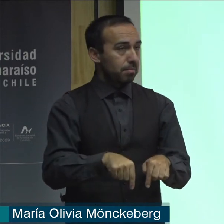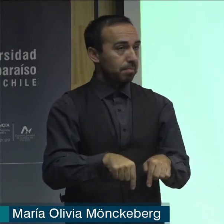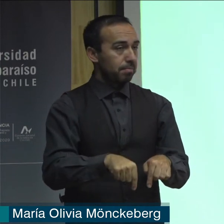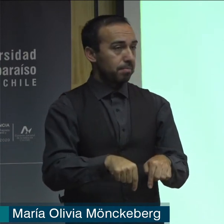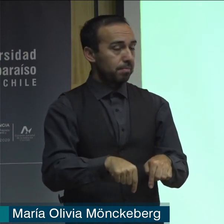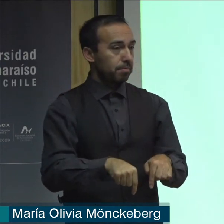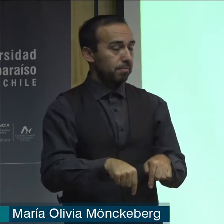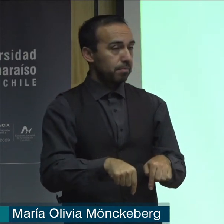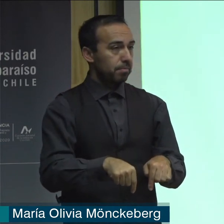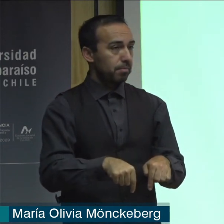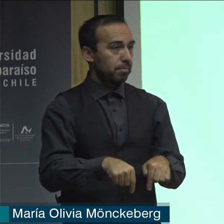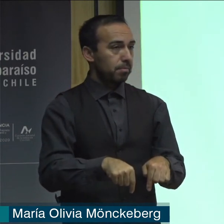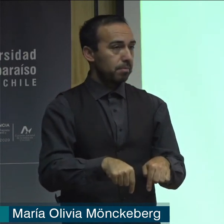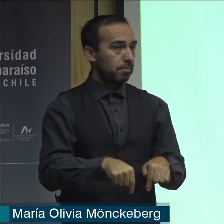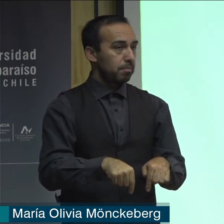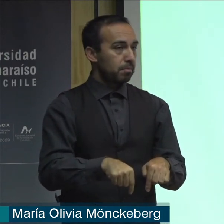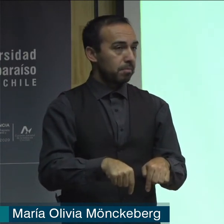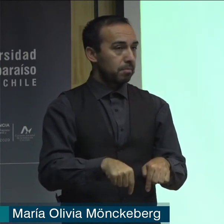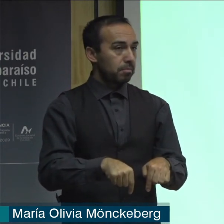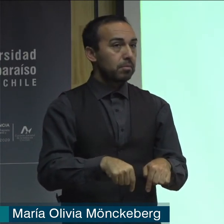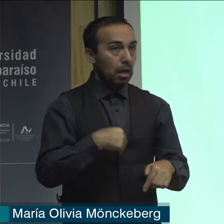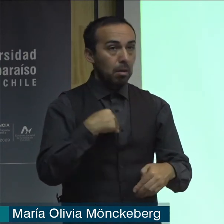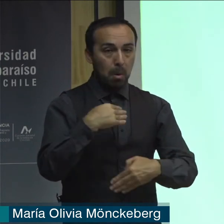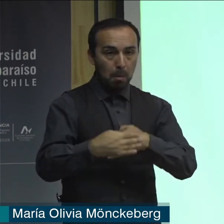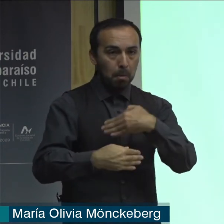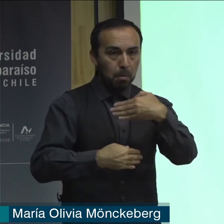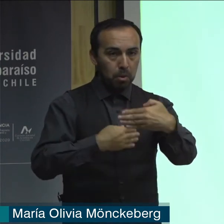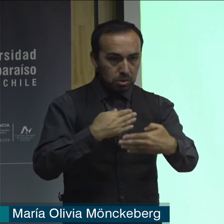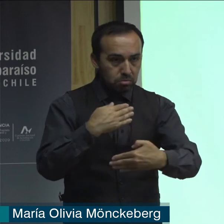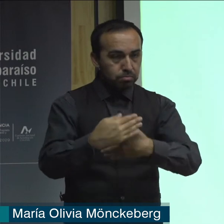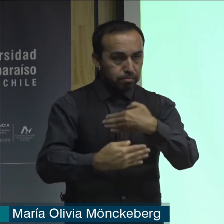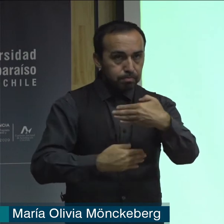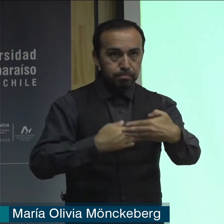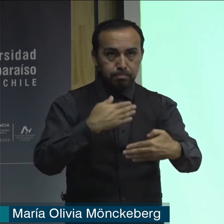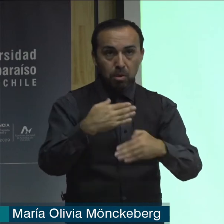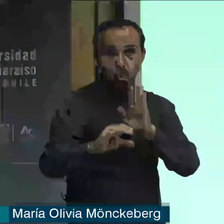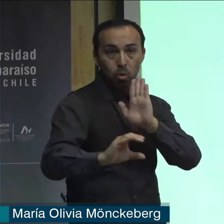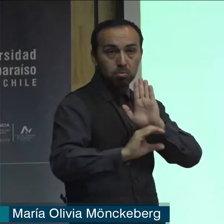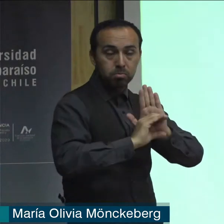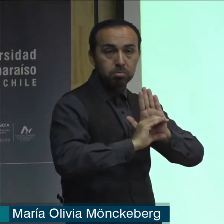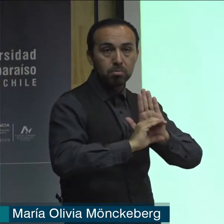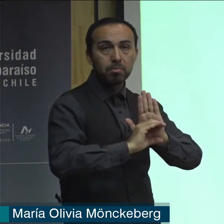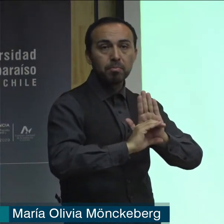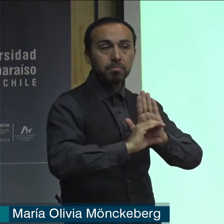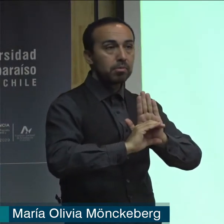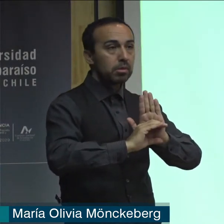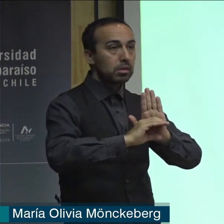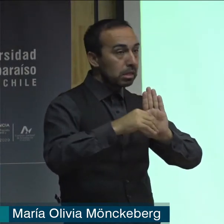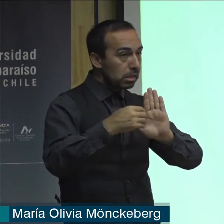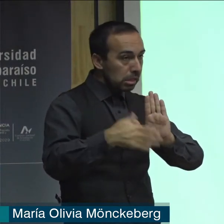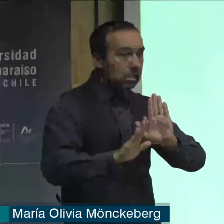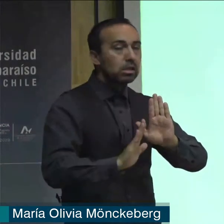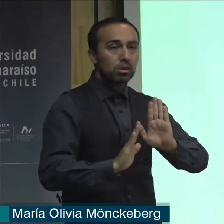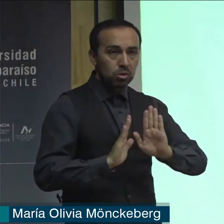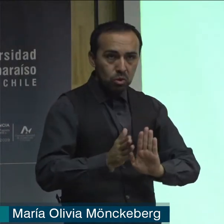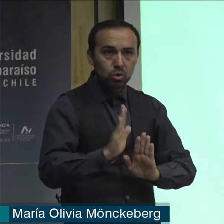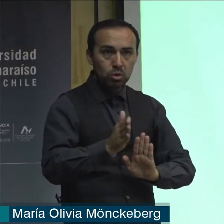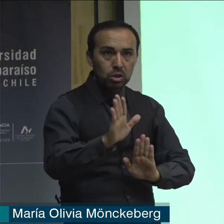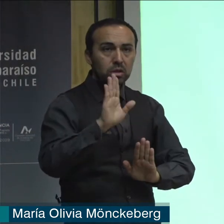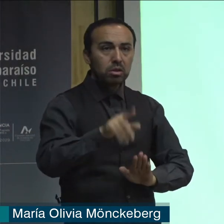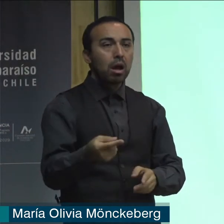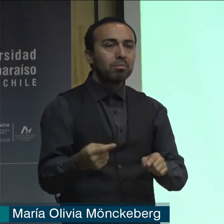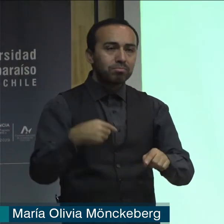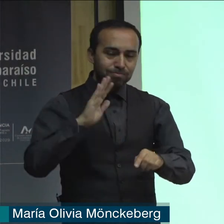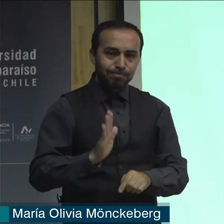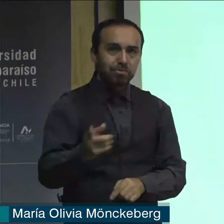en que Bueno estamos ante un proceso Constituyente y si seguimos con esta amenaza